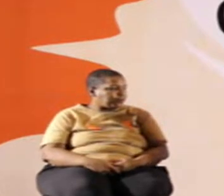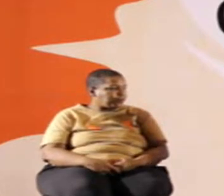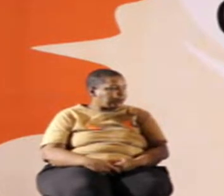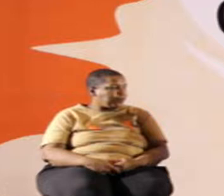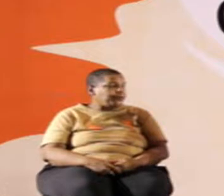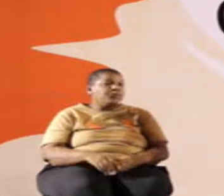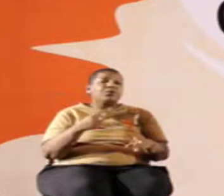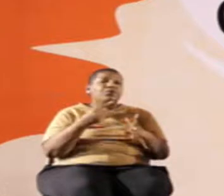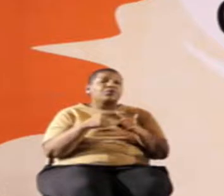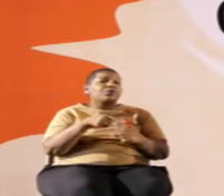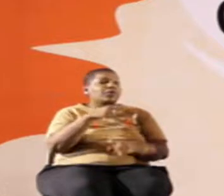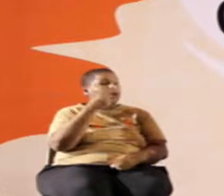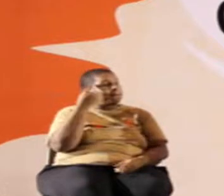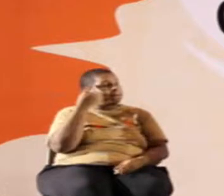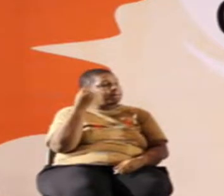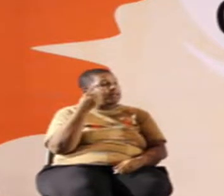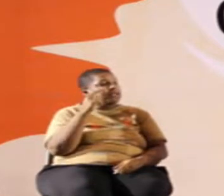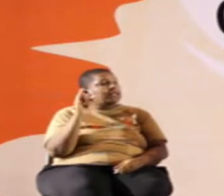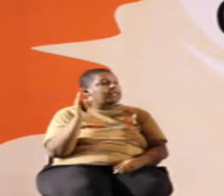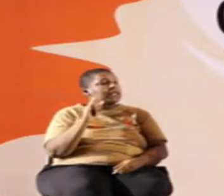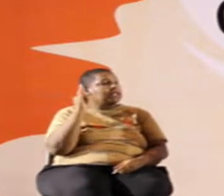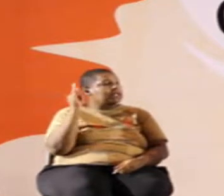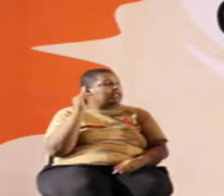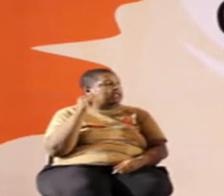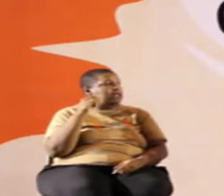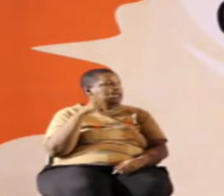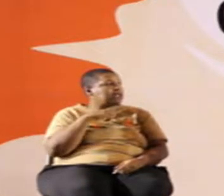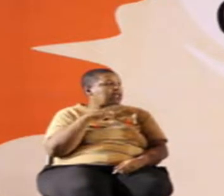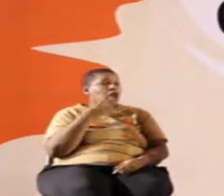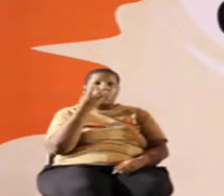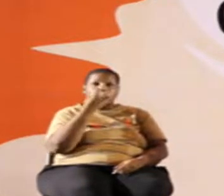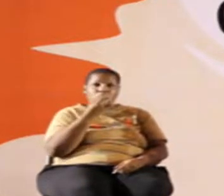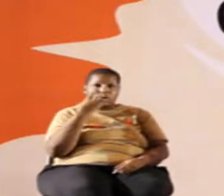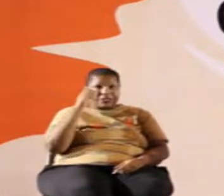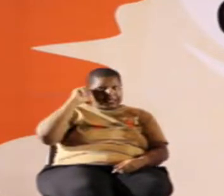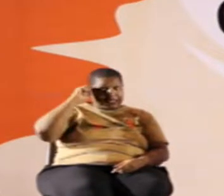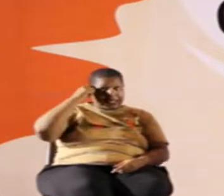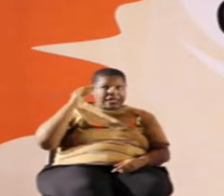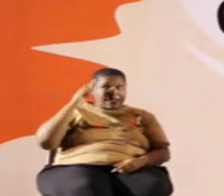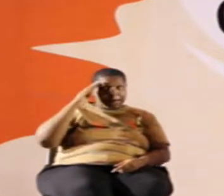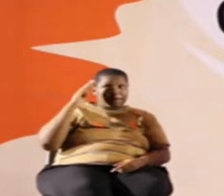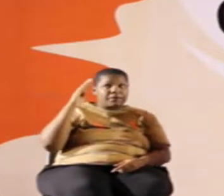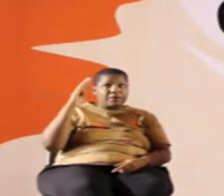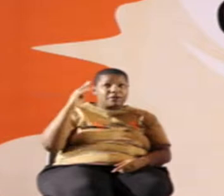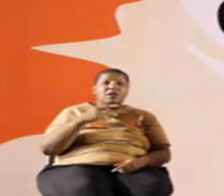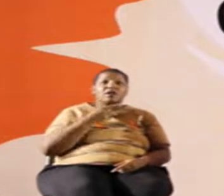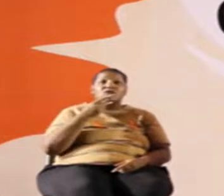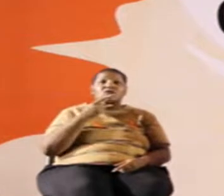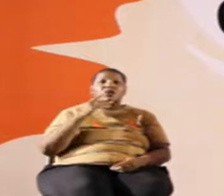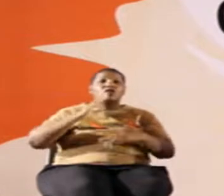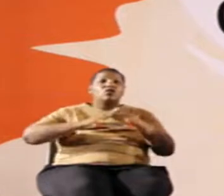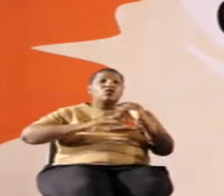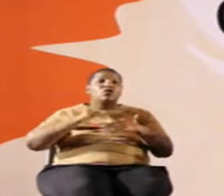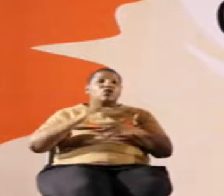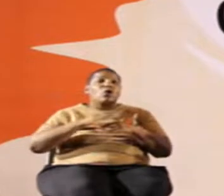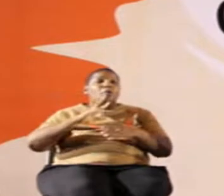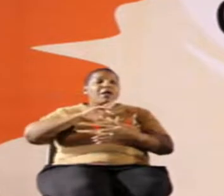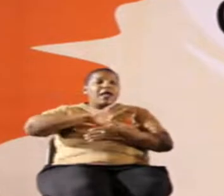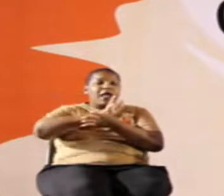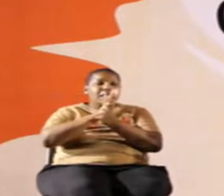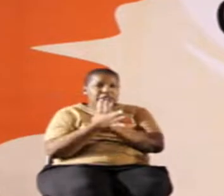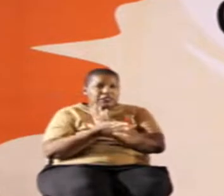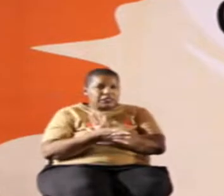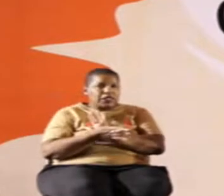O que a senhora pensa sobre a importância das músicas negras, principalmente as que falam sobre questões